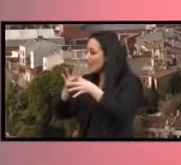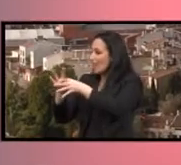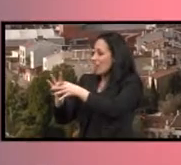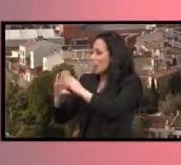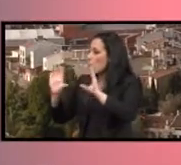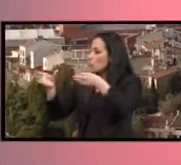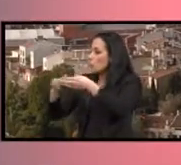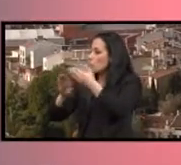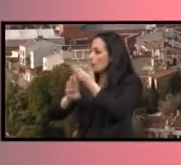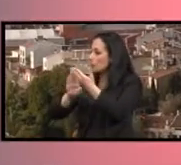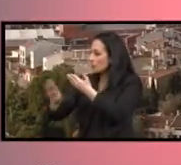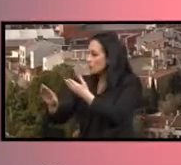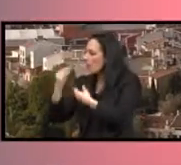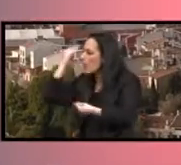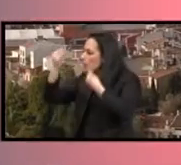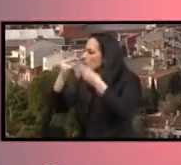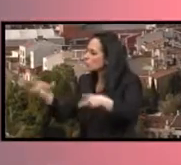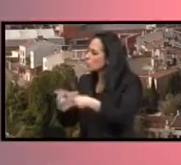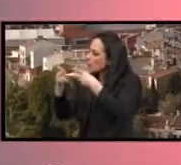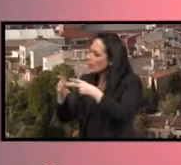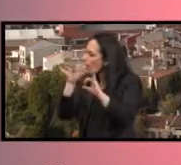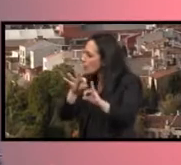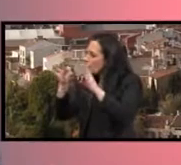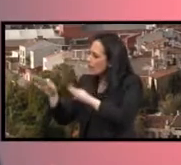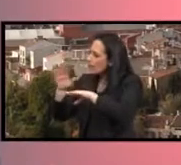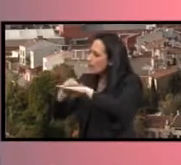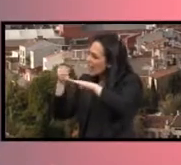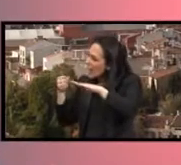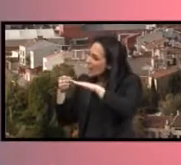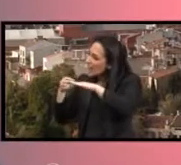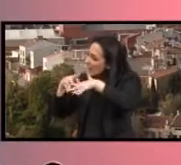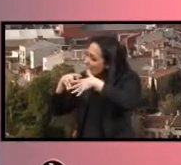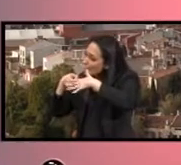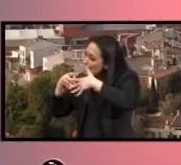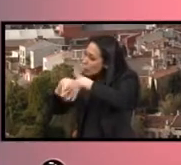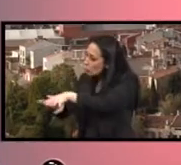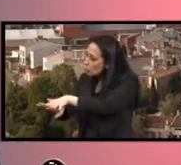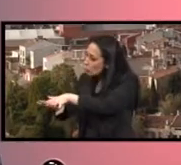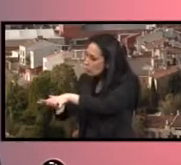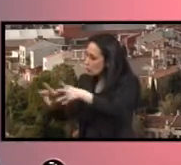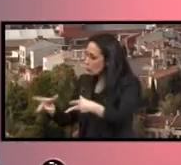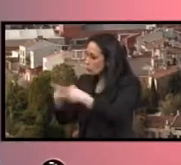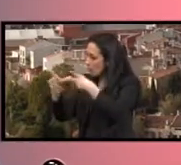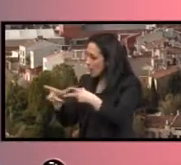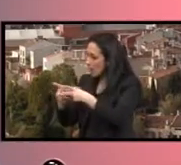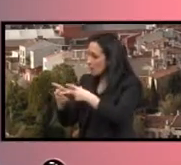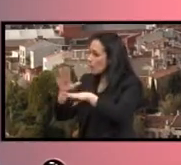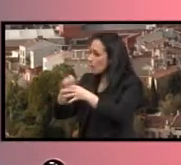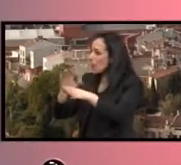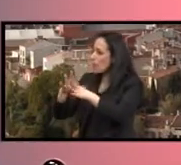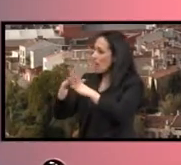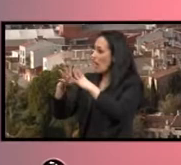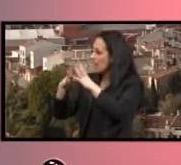inclusió social, perquè entre tots tinguem discapacitat, diversitats, entre tots puguem conviure, entendre'ns el millor